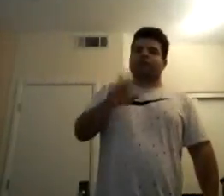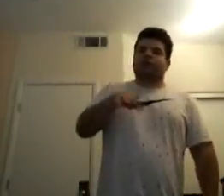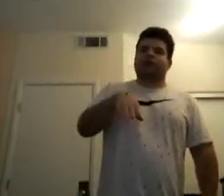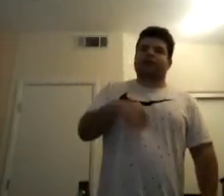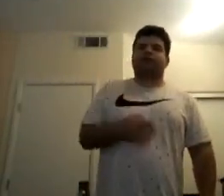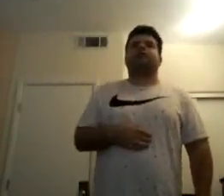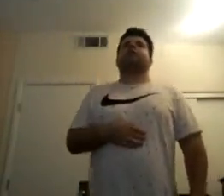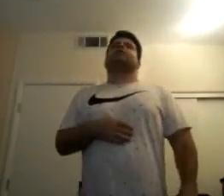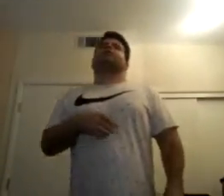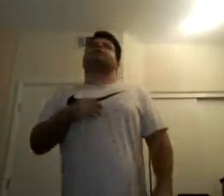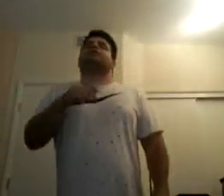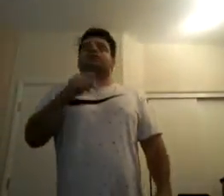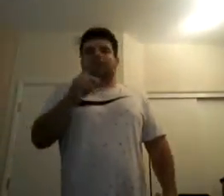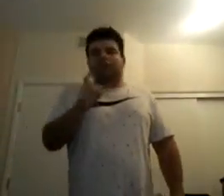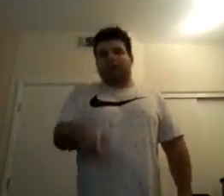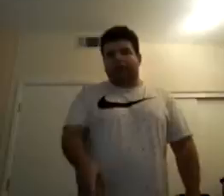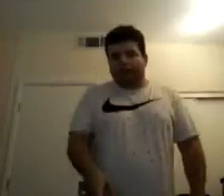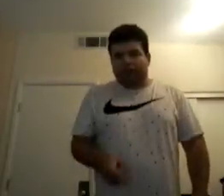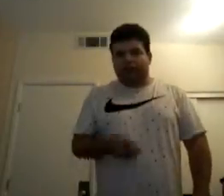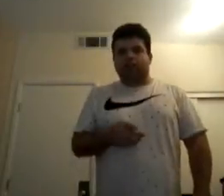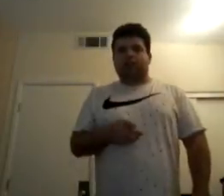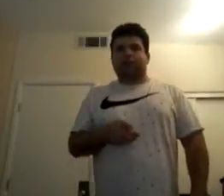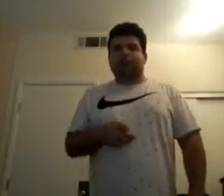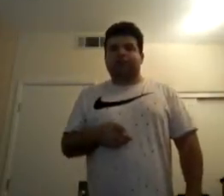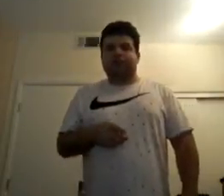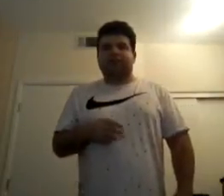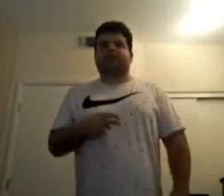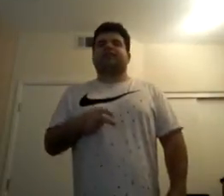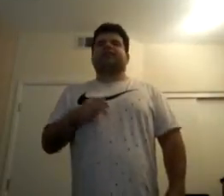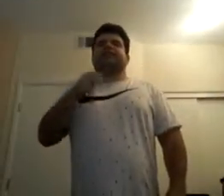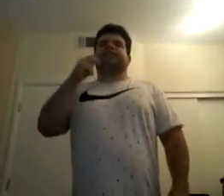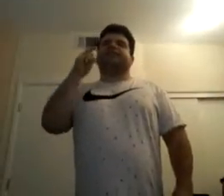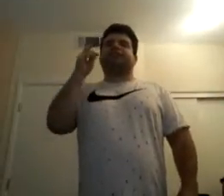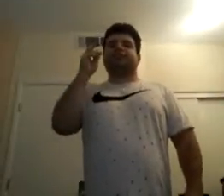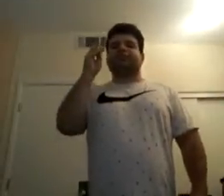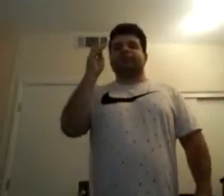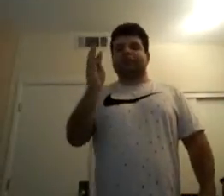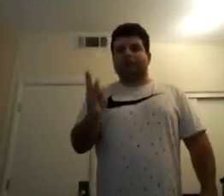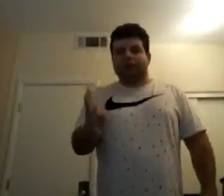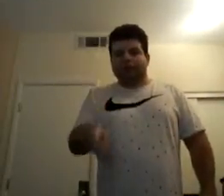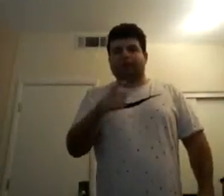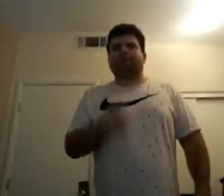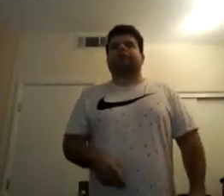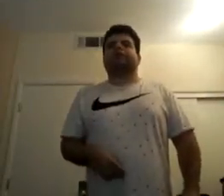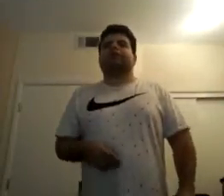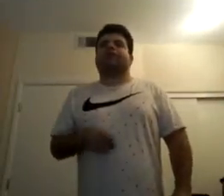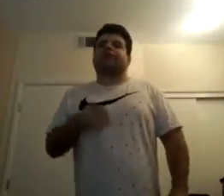Sorry about that, guys. He was the United States champion. He was the WWE champion. And